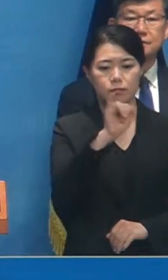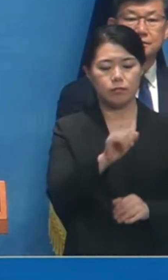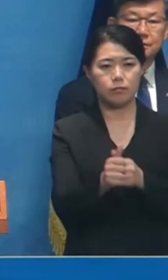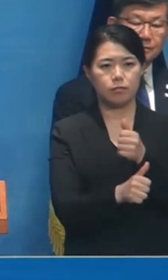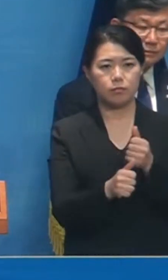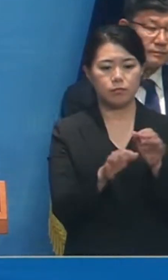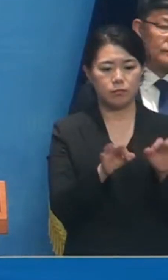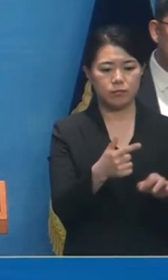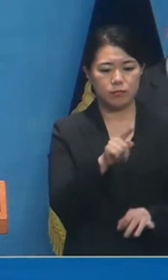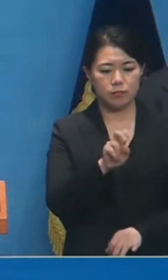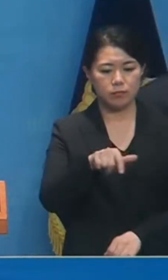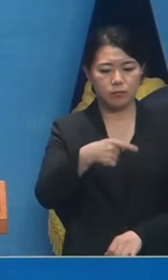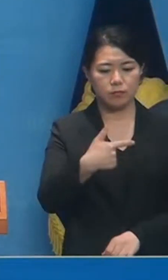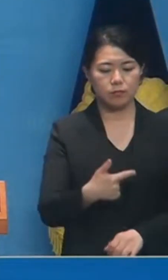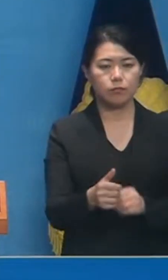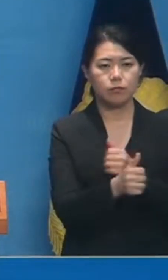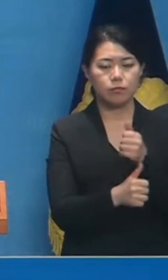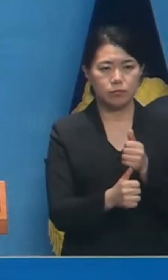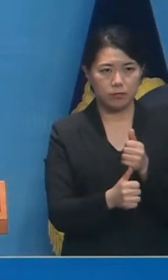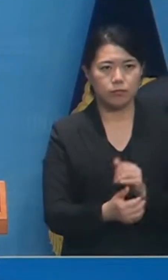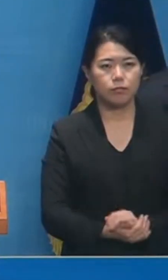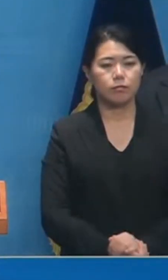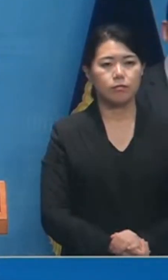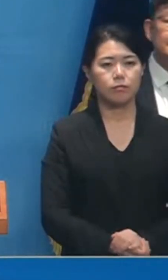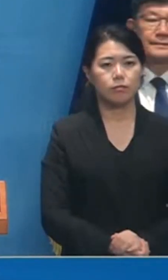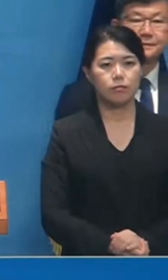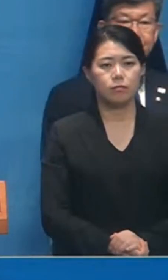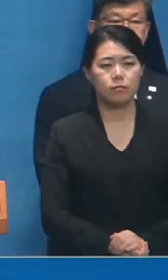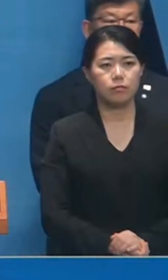벌치로위원회 김남건 의원님 모셨습니다.